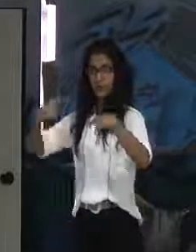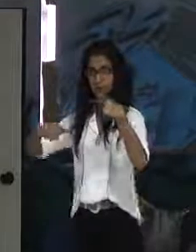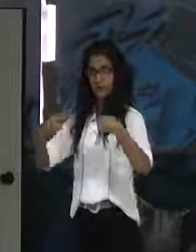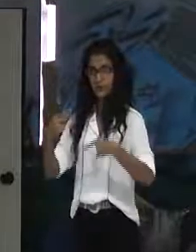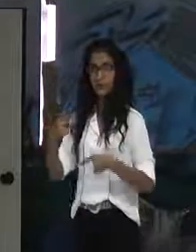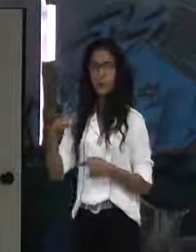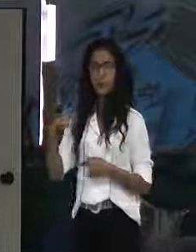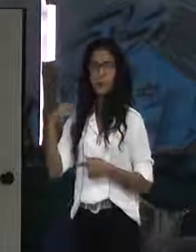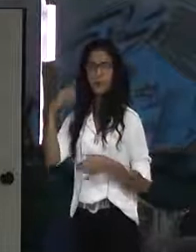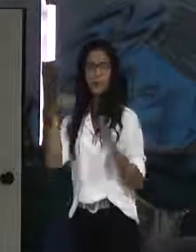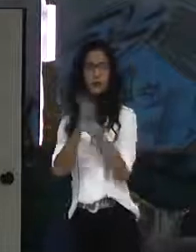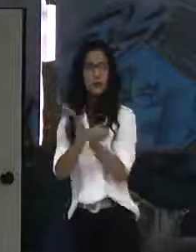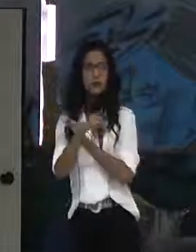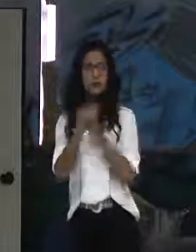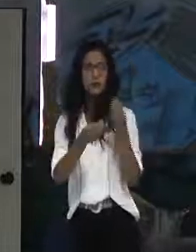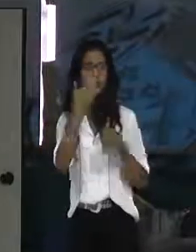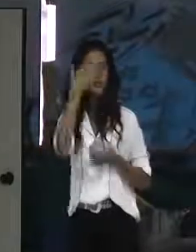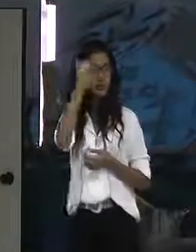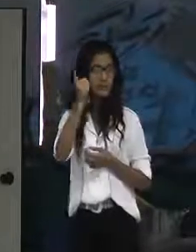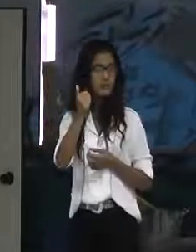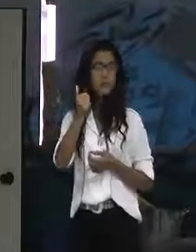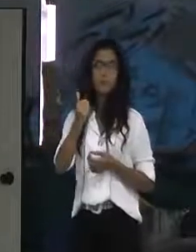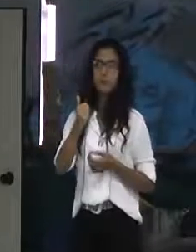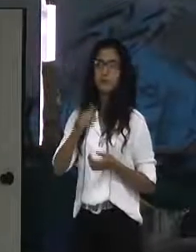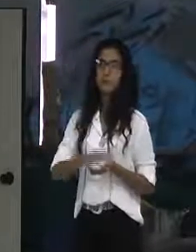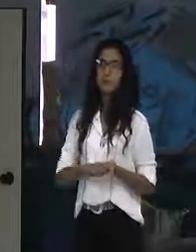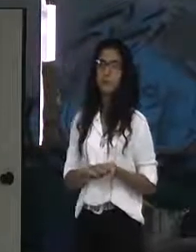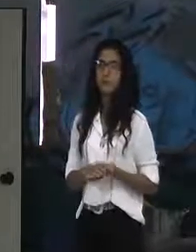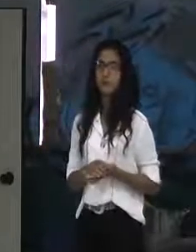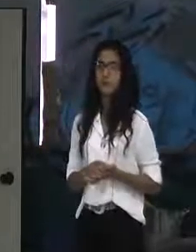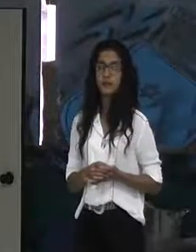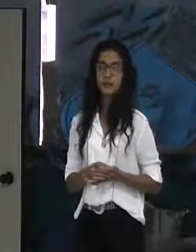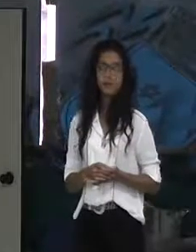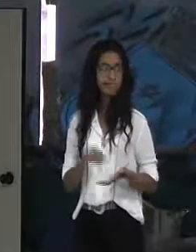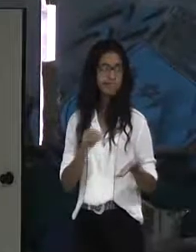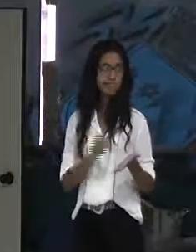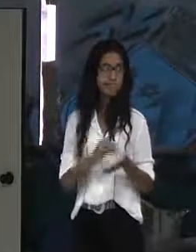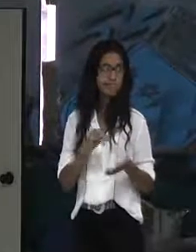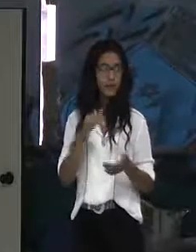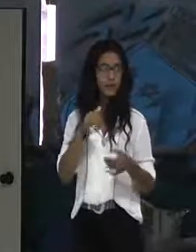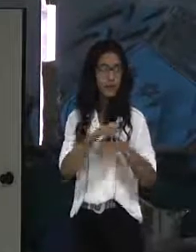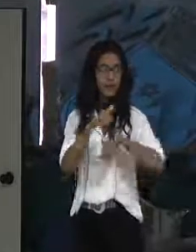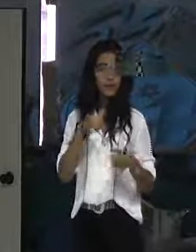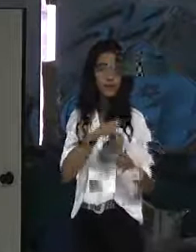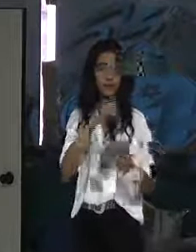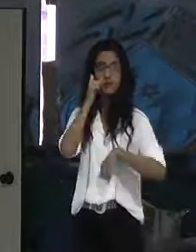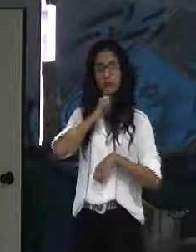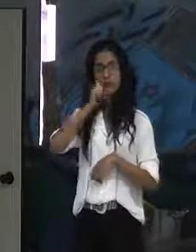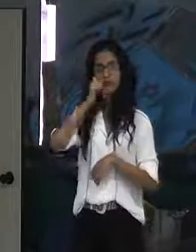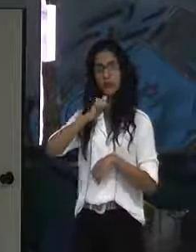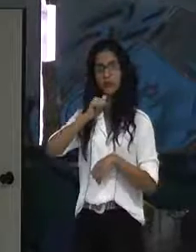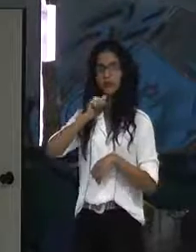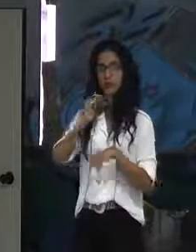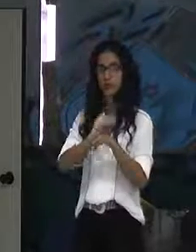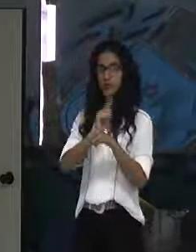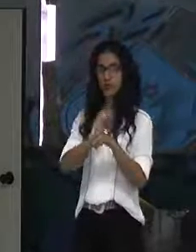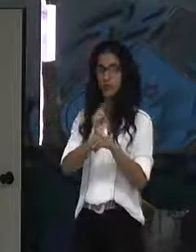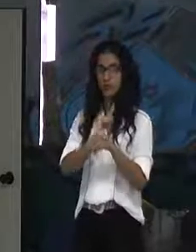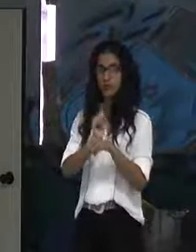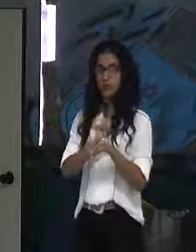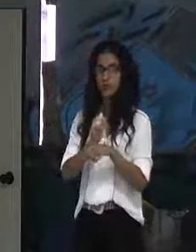querendo saber, e aí até gostaria de lamentar a ausência da gestora pública da saúde da cidade, porque nós estamos